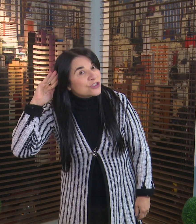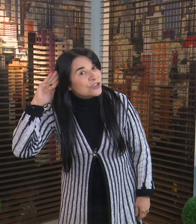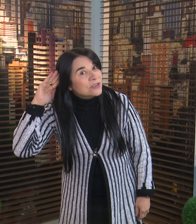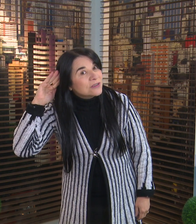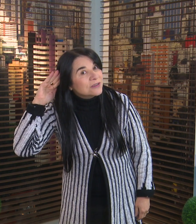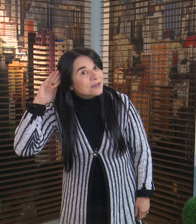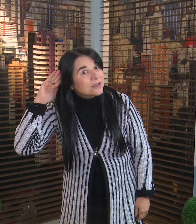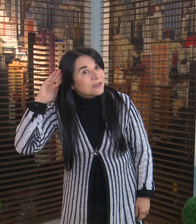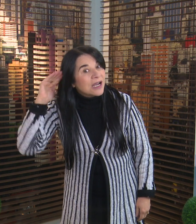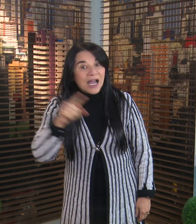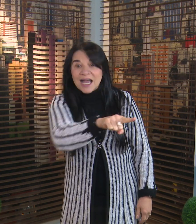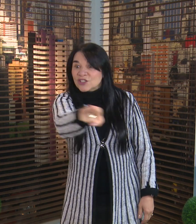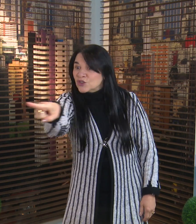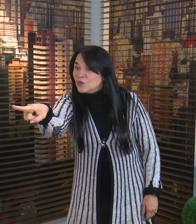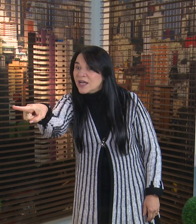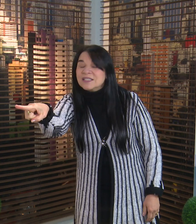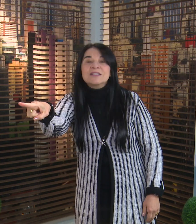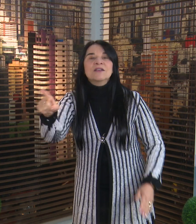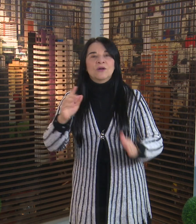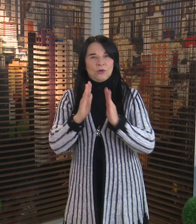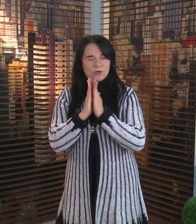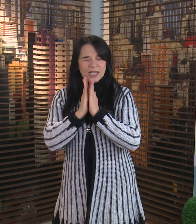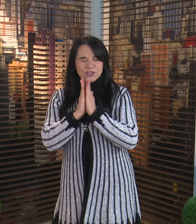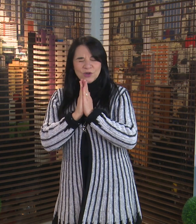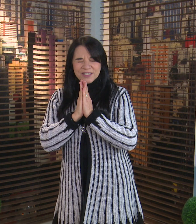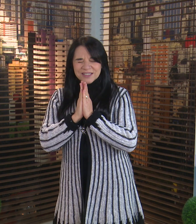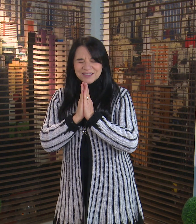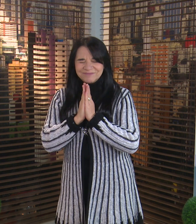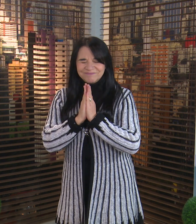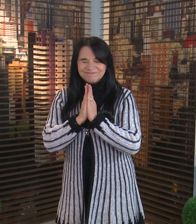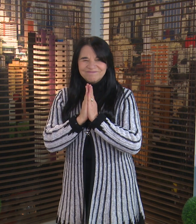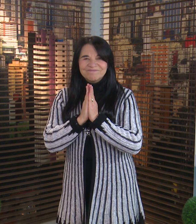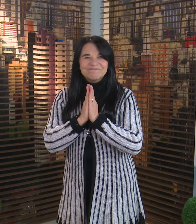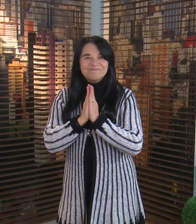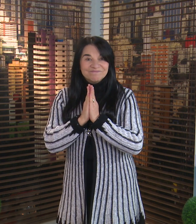atentos às suas orações.